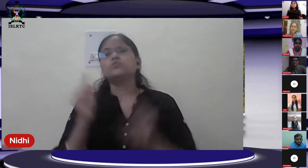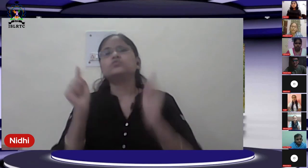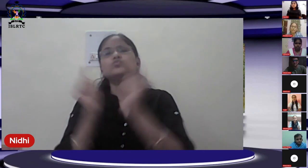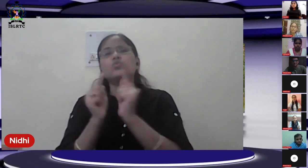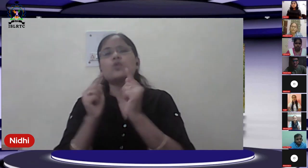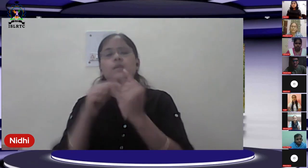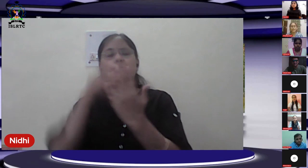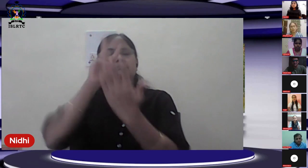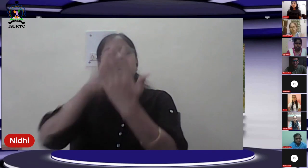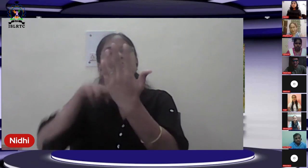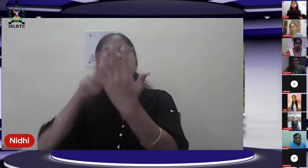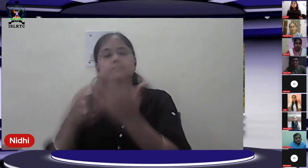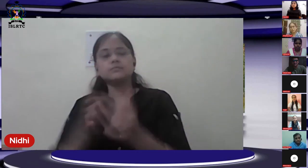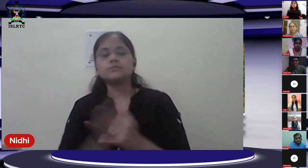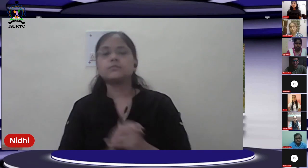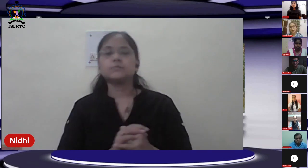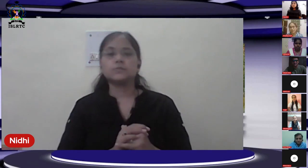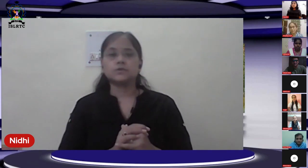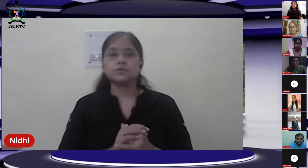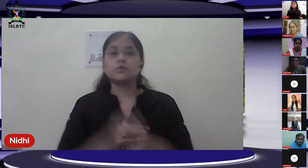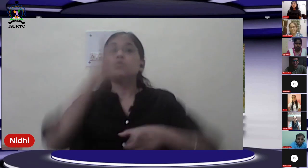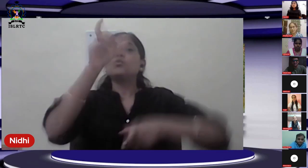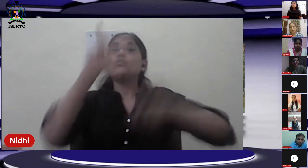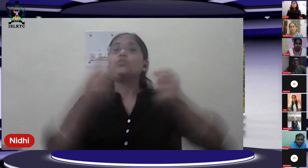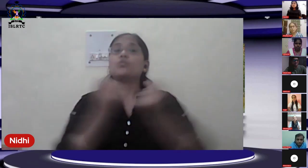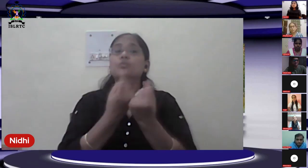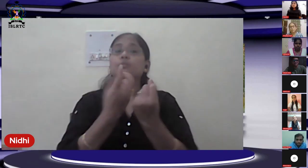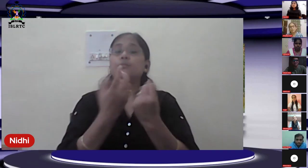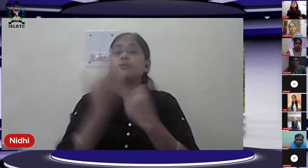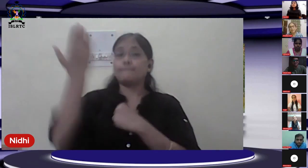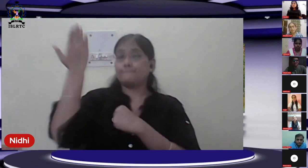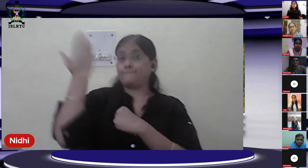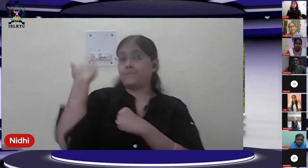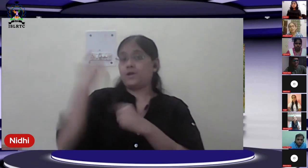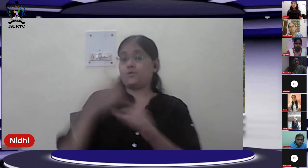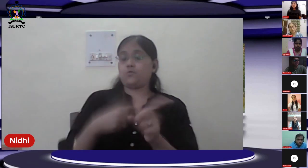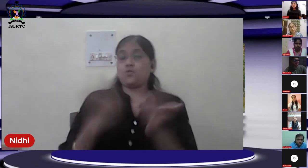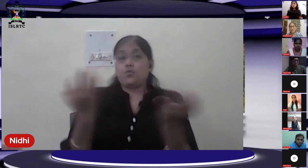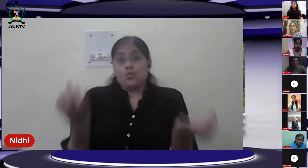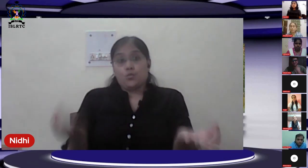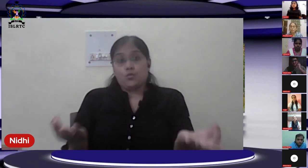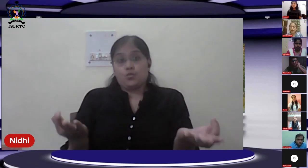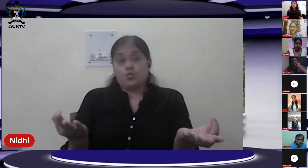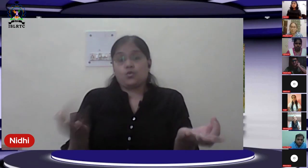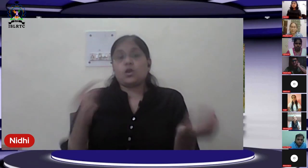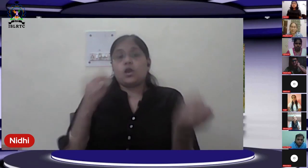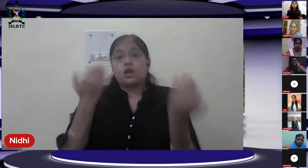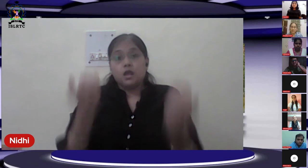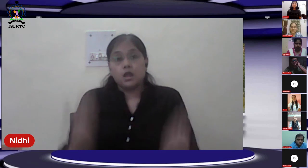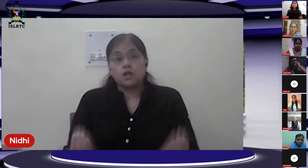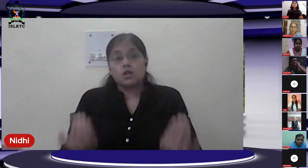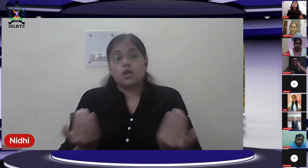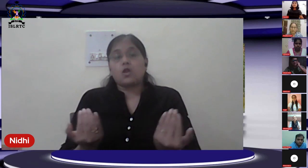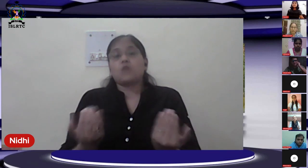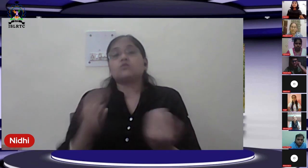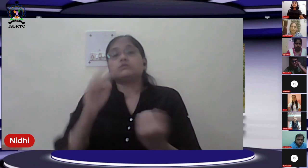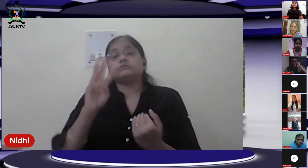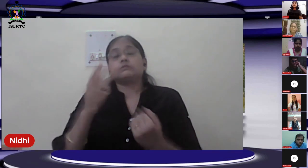कि जितने लोग पहले जो योगा करते थे उससे 3 गुना ज्यादा लोगों ने अपने जीवन शैली